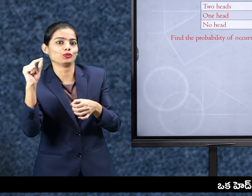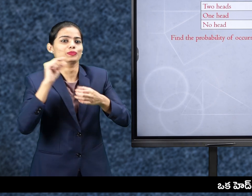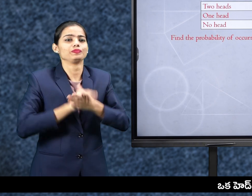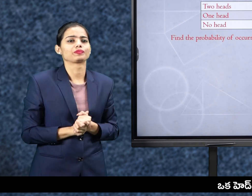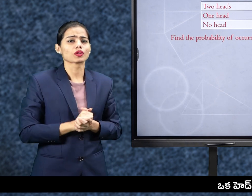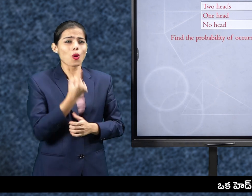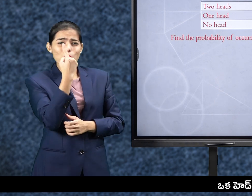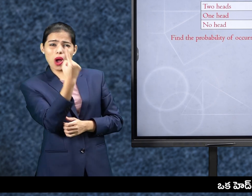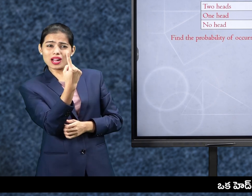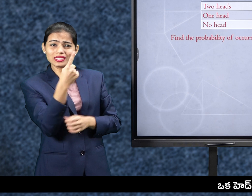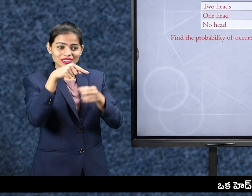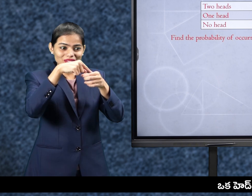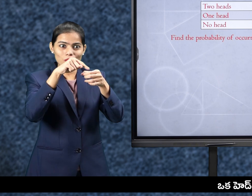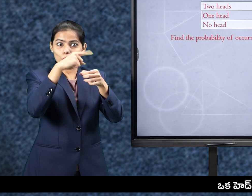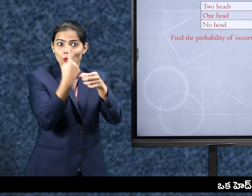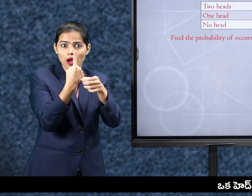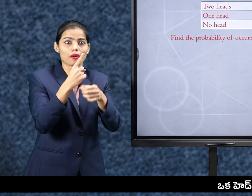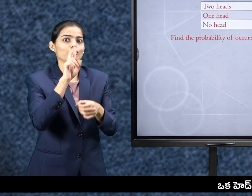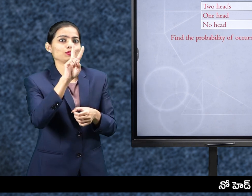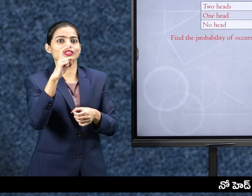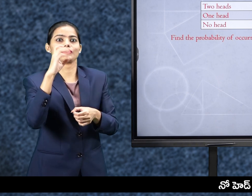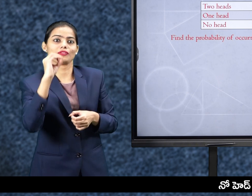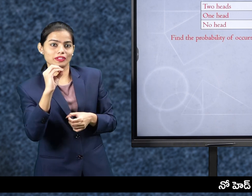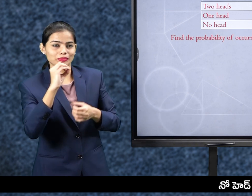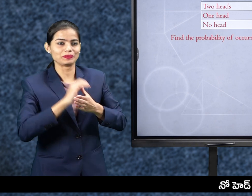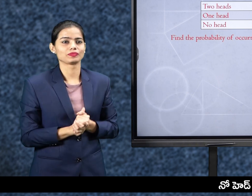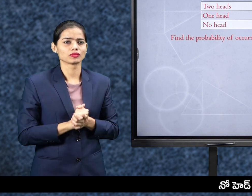1 head 270, no head 130.